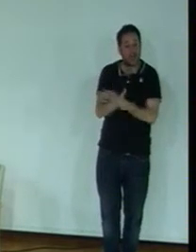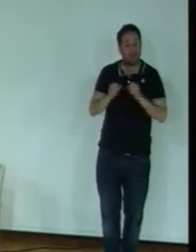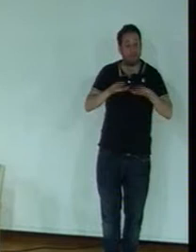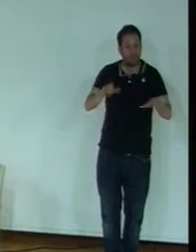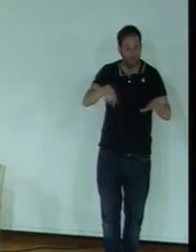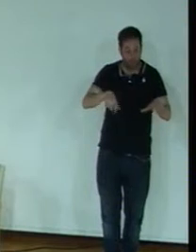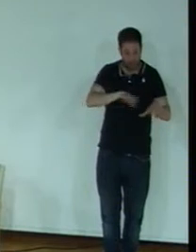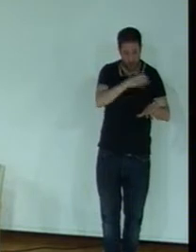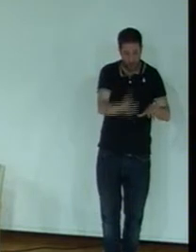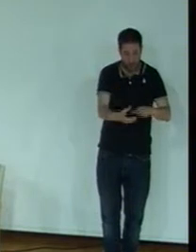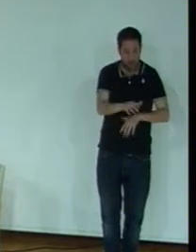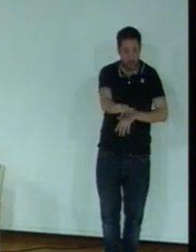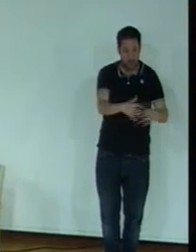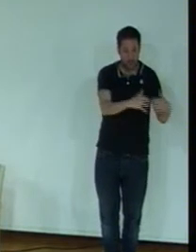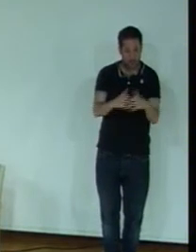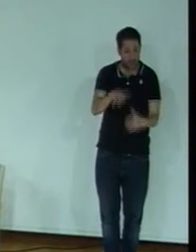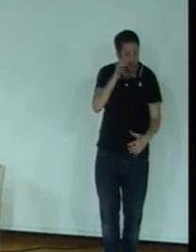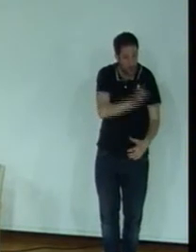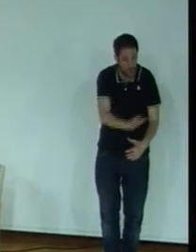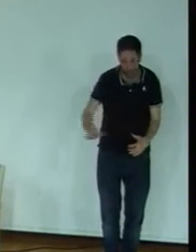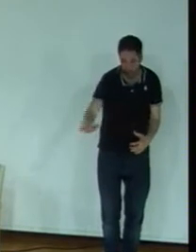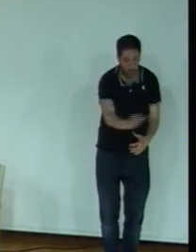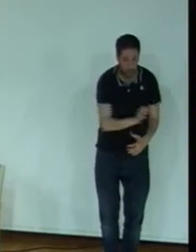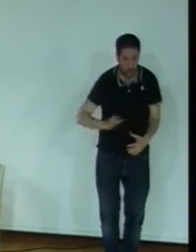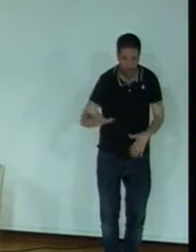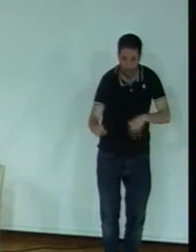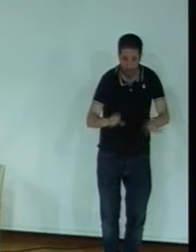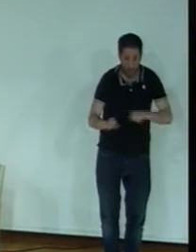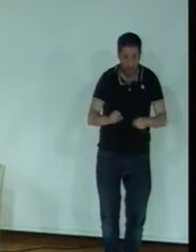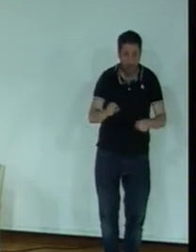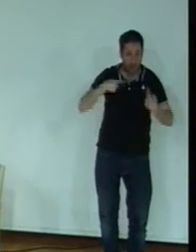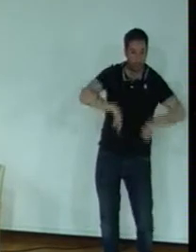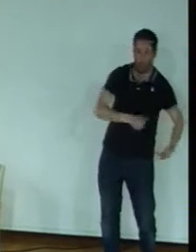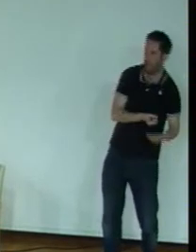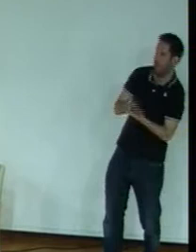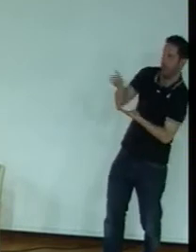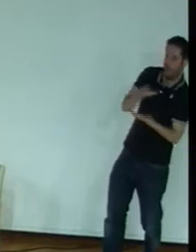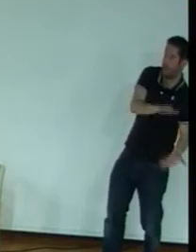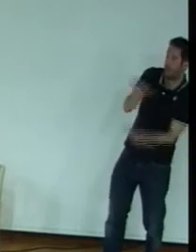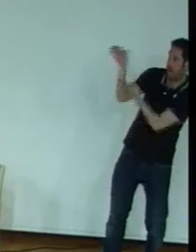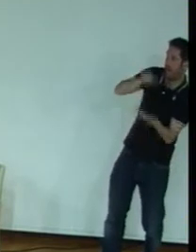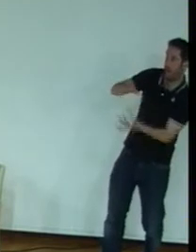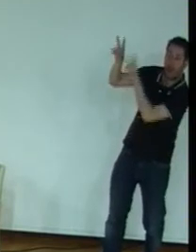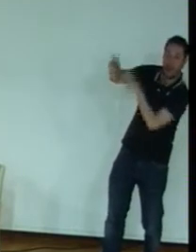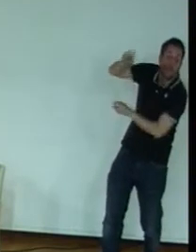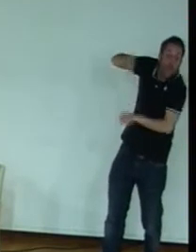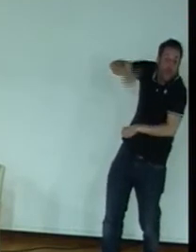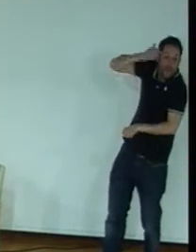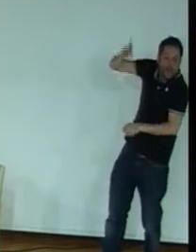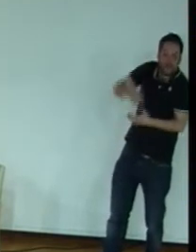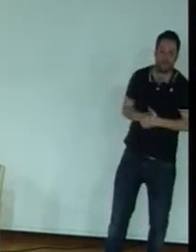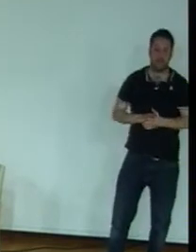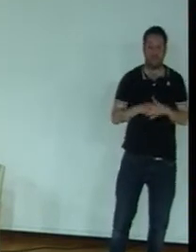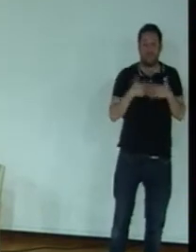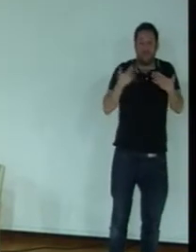un dispositif d'écoute qui intercepte tout le trafic et l'envoie au gouvernement pour analyse éventuelle. Donc